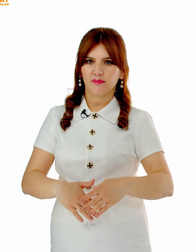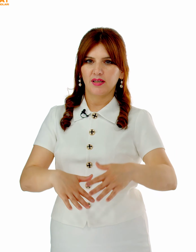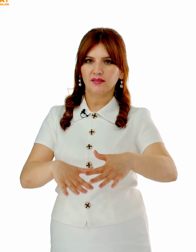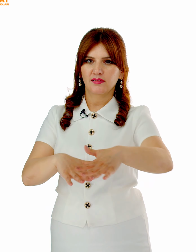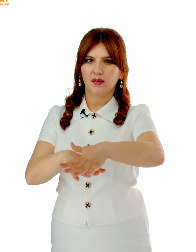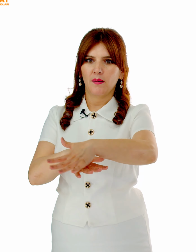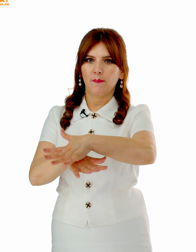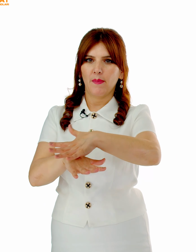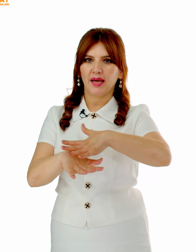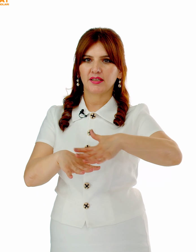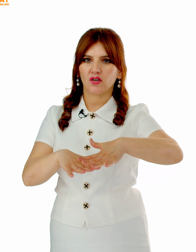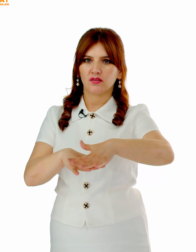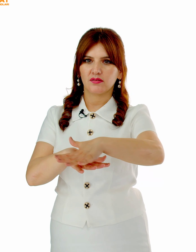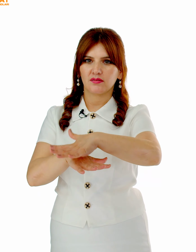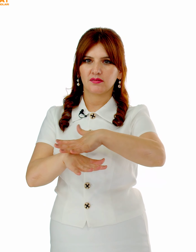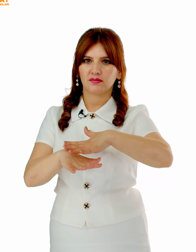Qaytaraman. Maydon.